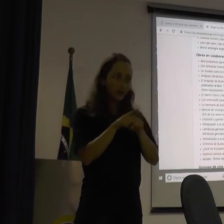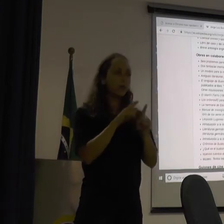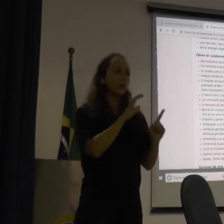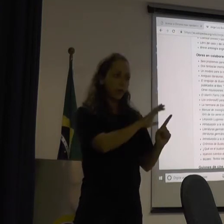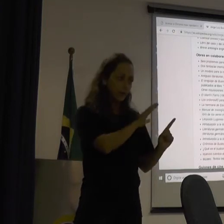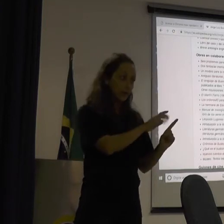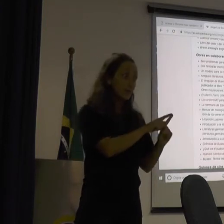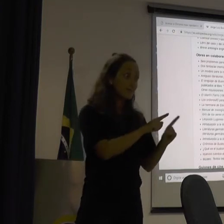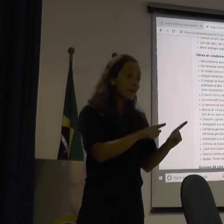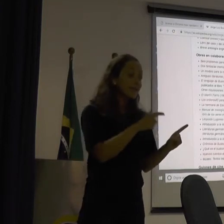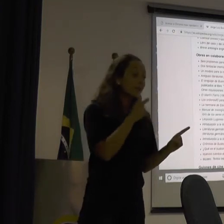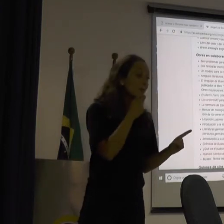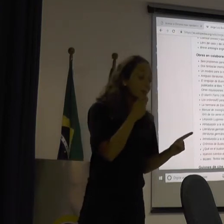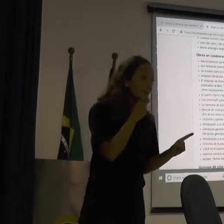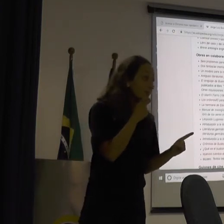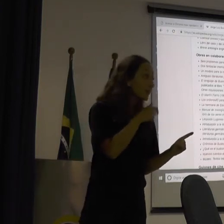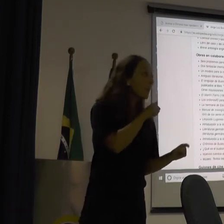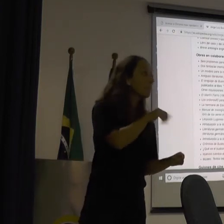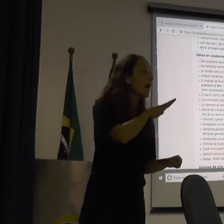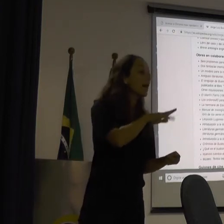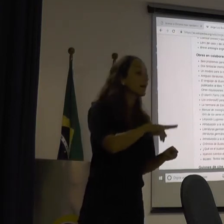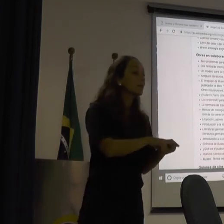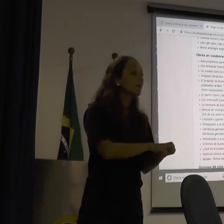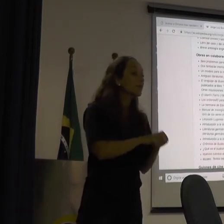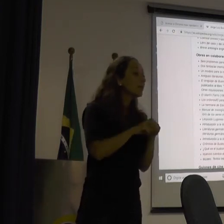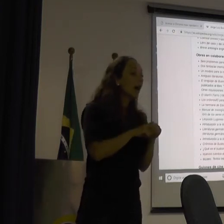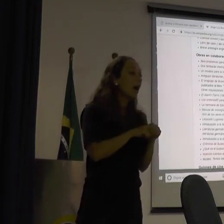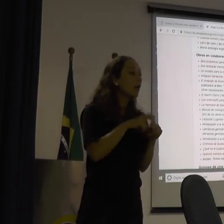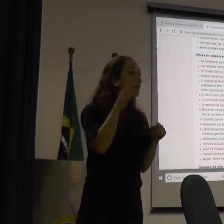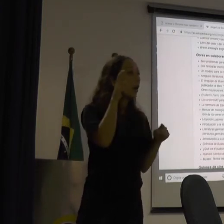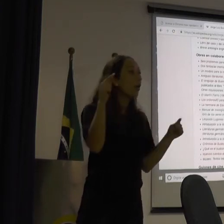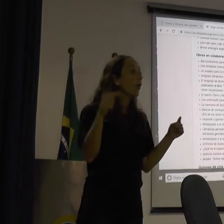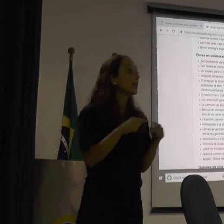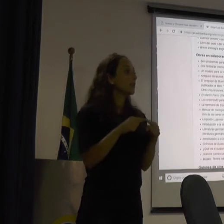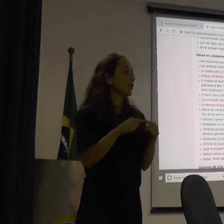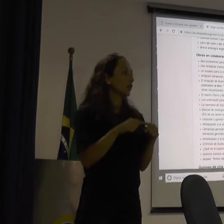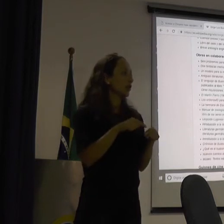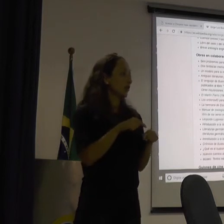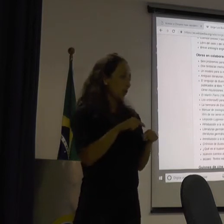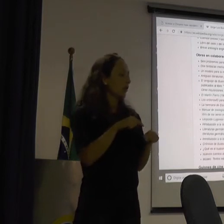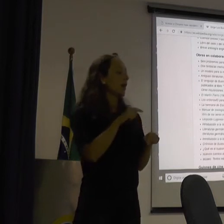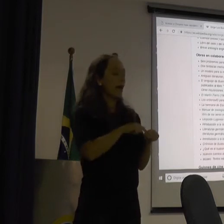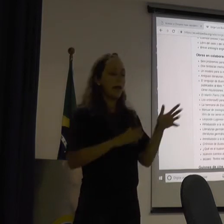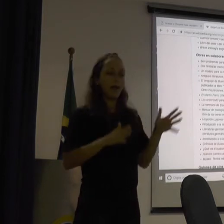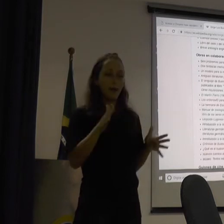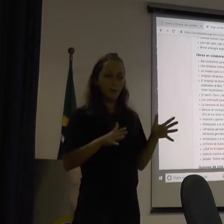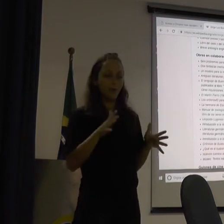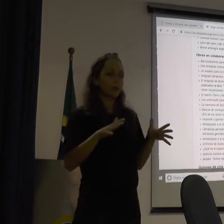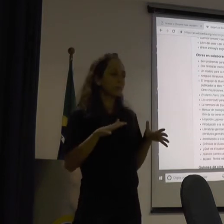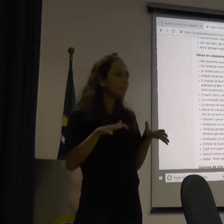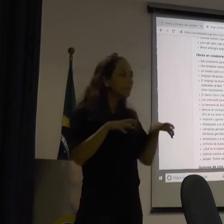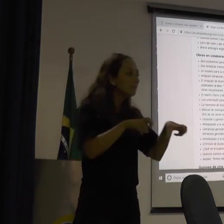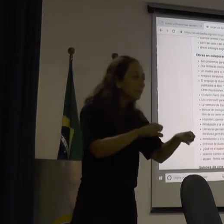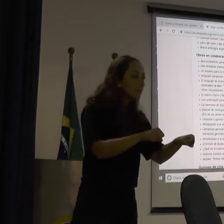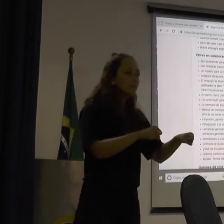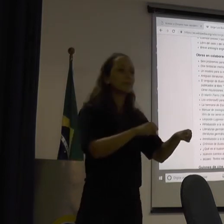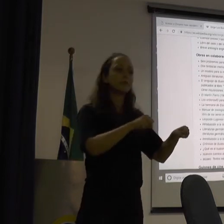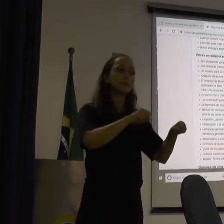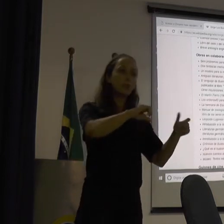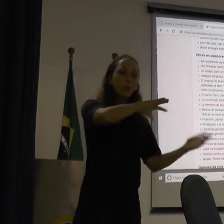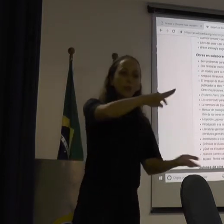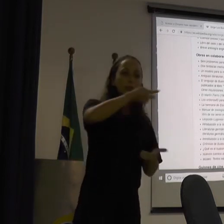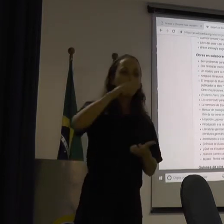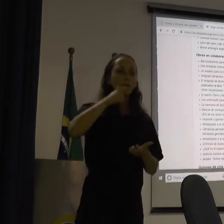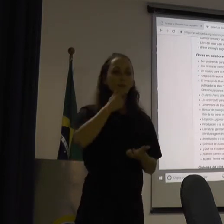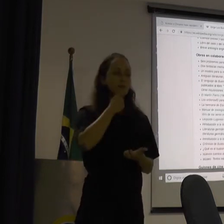porque coincidiu em grande parte com o imperialismo inglês que conquistou o mundo todo, né? Tem